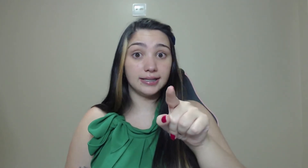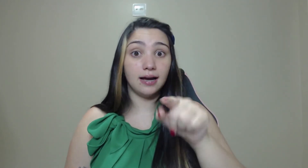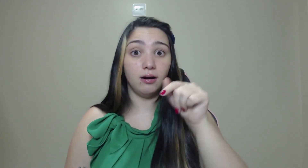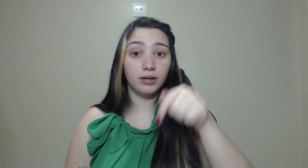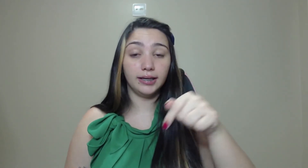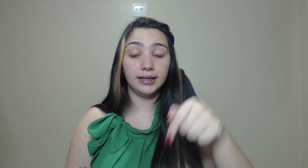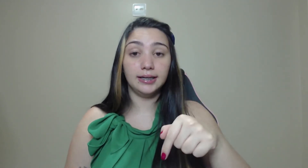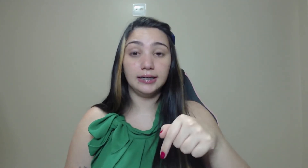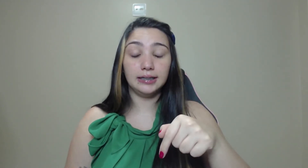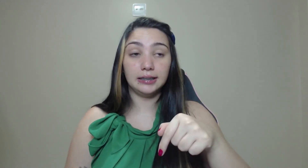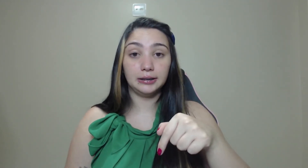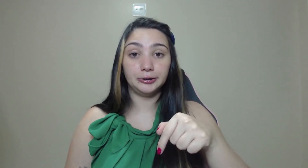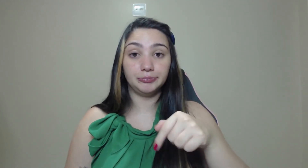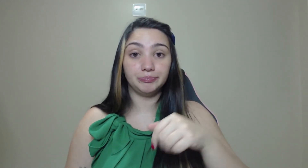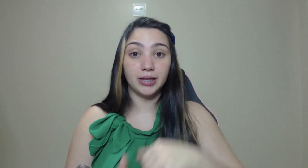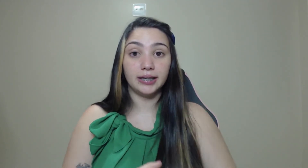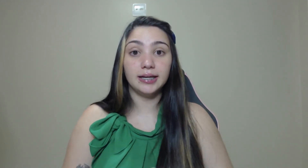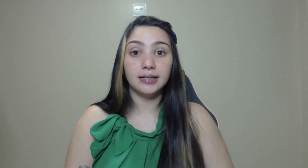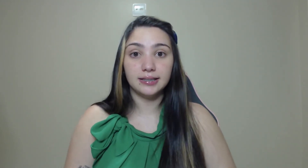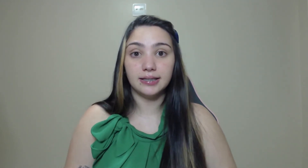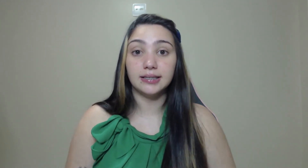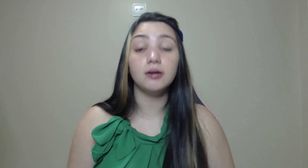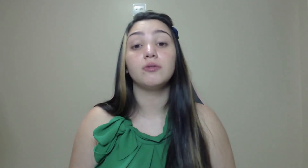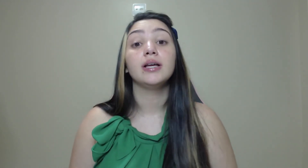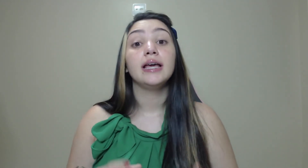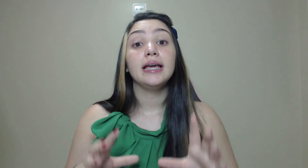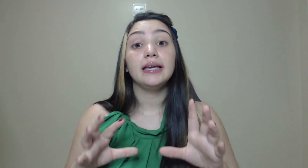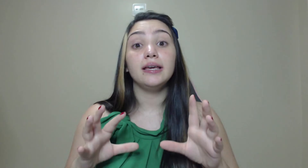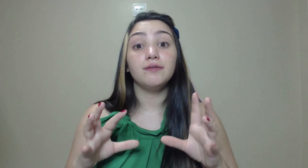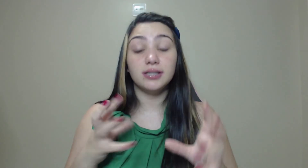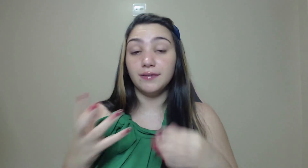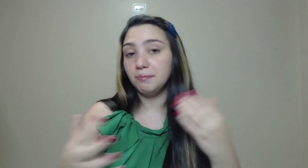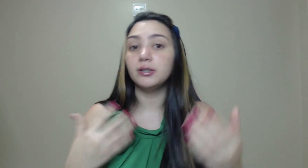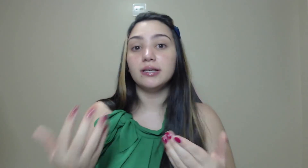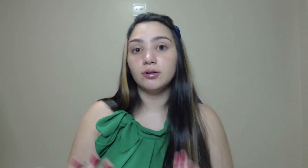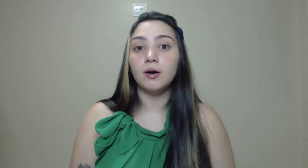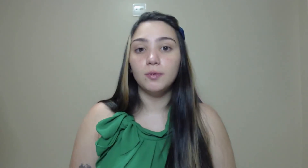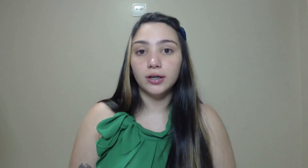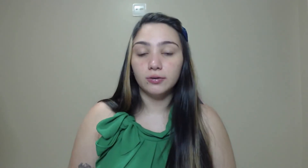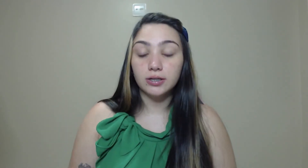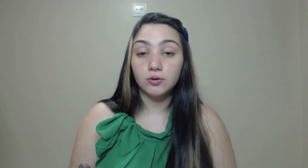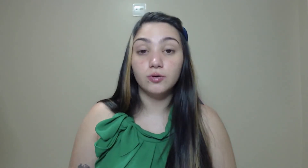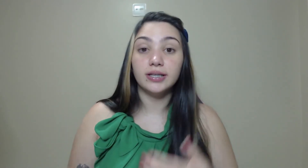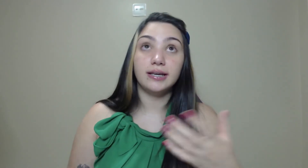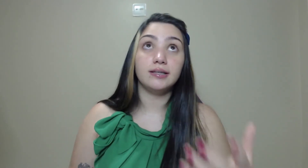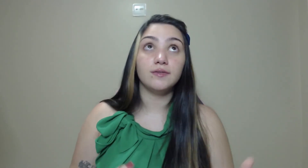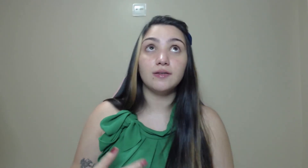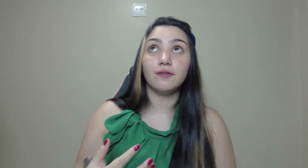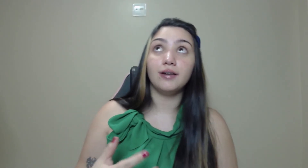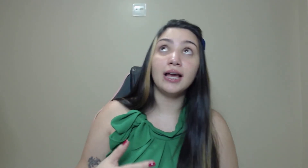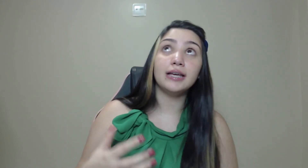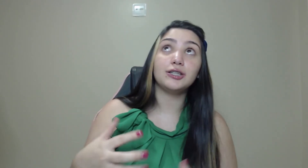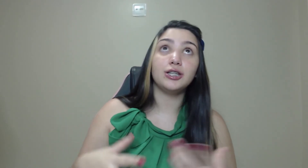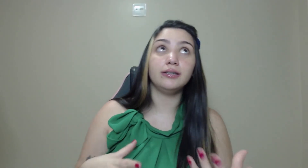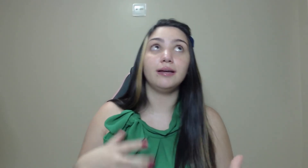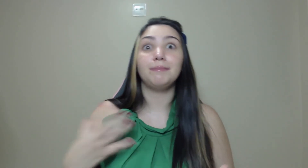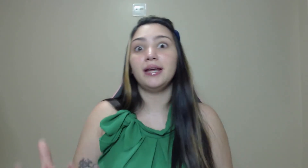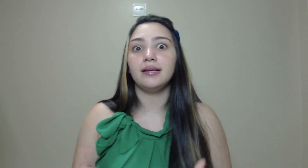aula aqui na descrição e você vai poder estudar um pouquinho das cores. E aí, se você for falar, tinta preta,